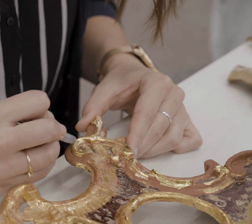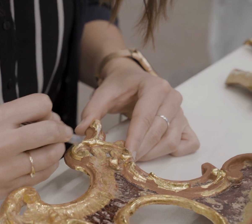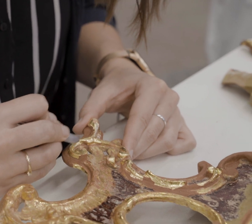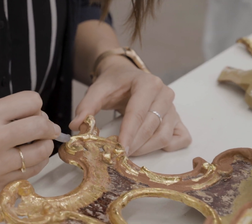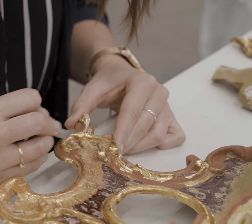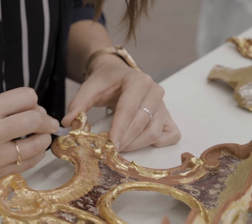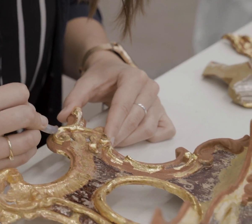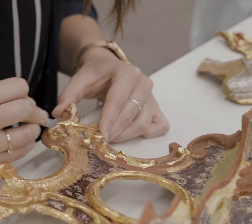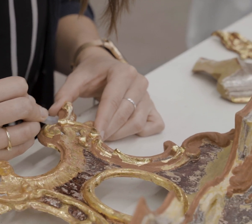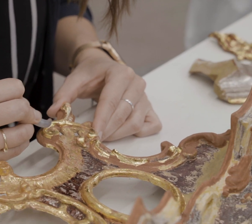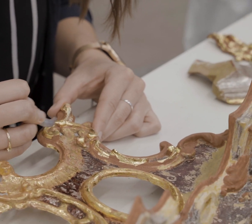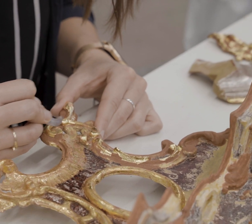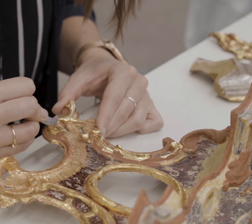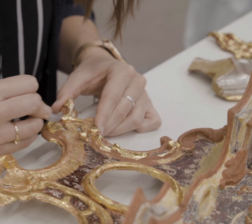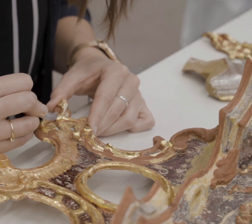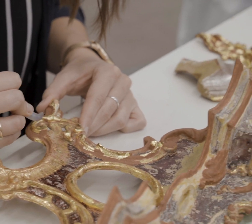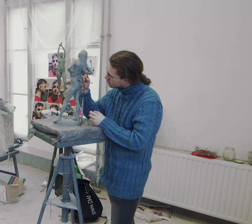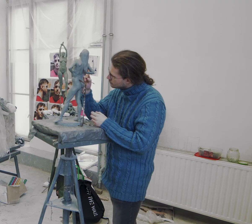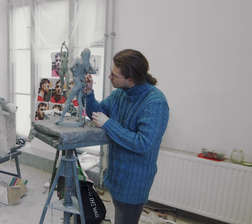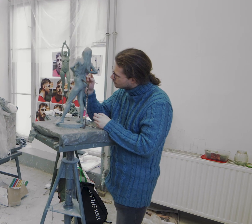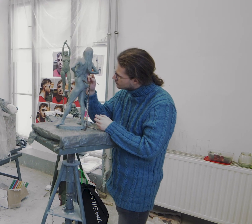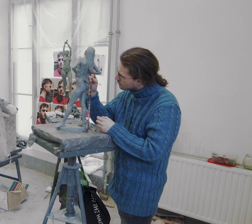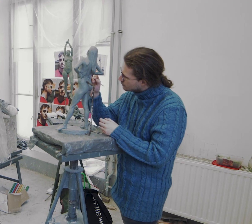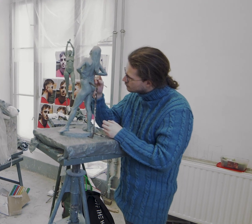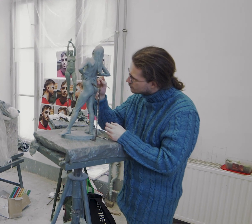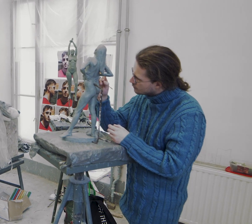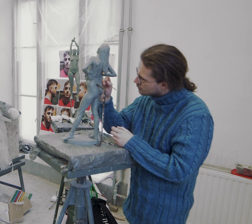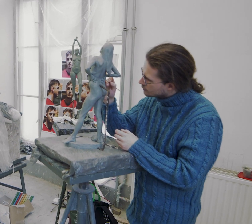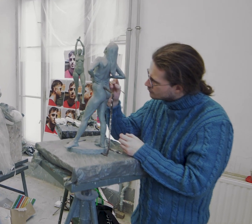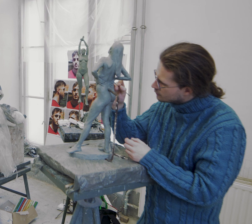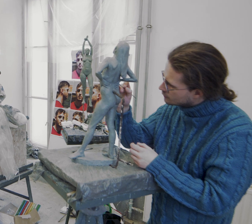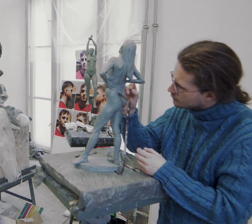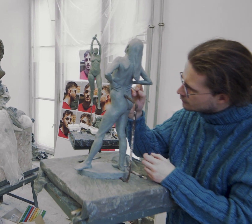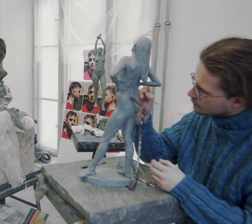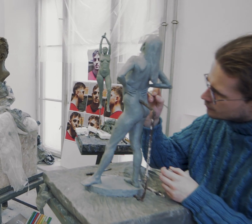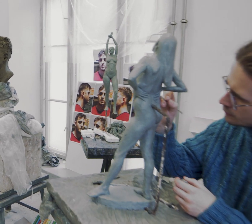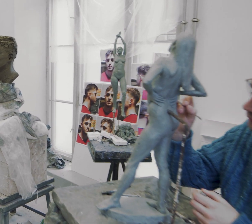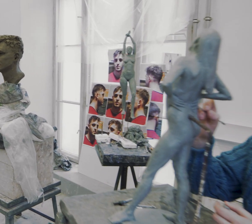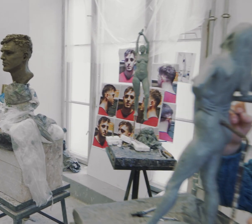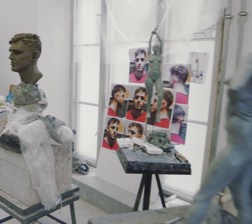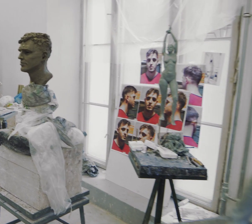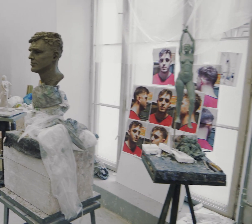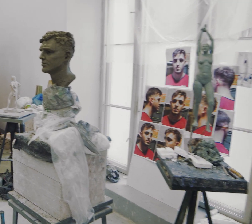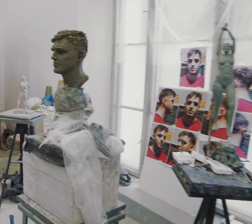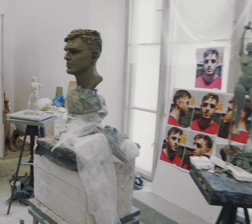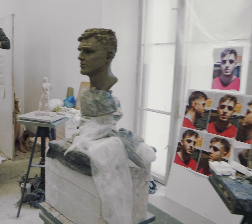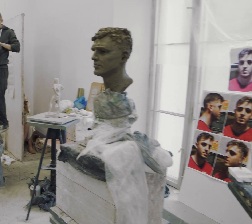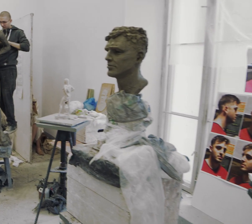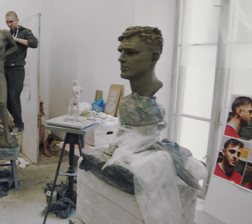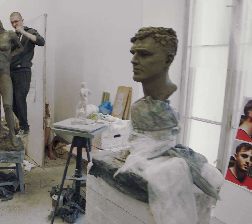tylko wykładowcom, studentom, ale przede wszystkim, myśląc o nich jako artystach, takich narzędzi, które pozwolą, aby tworzona przez